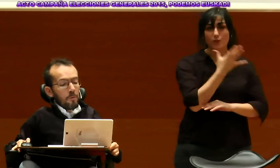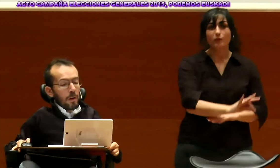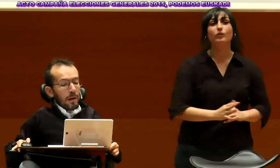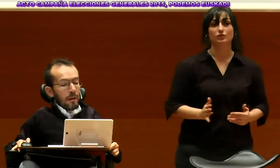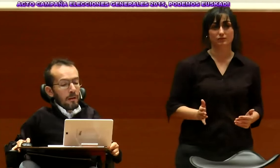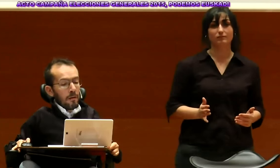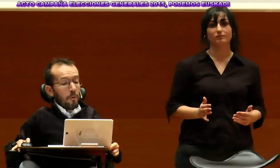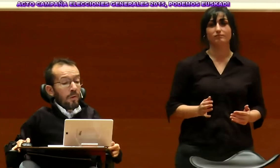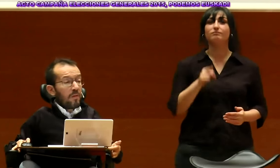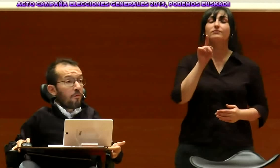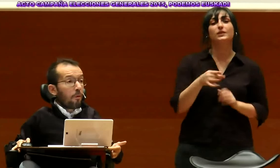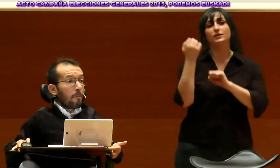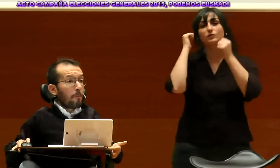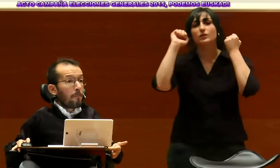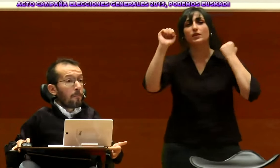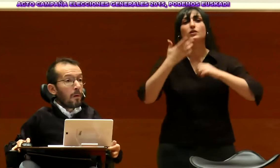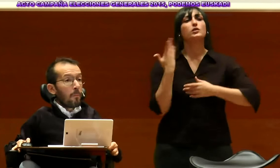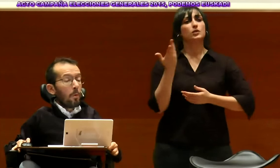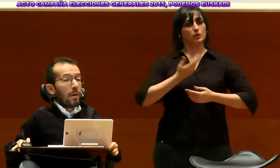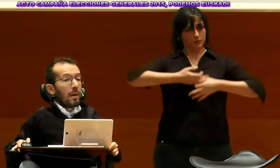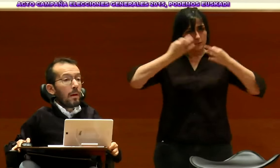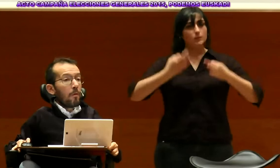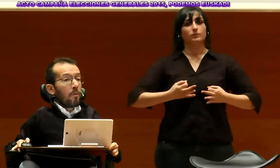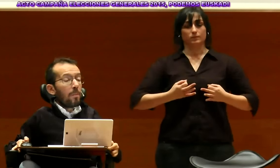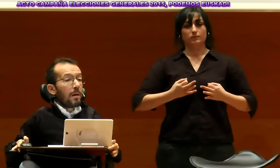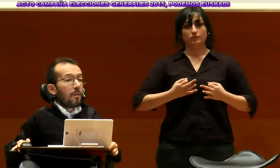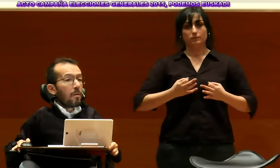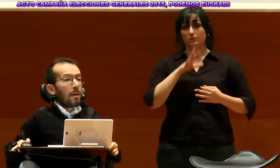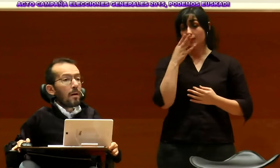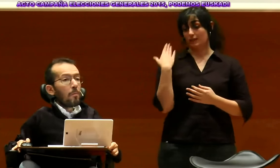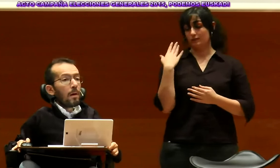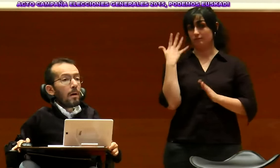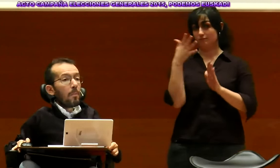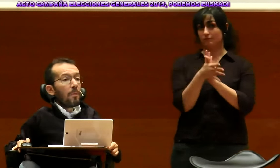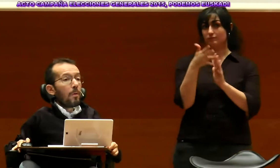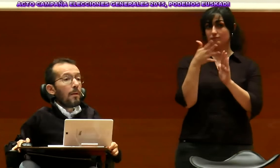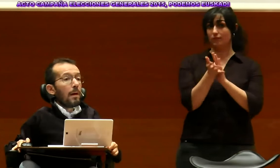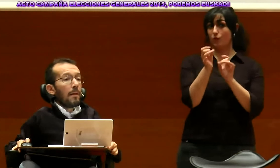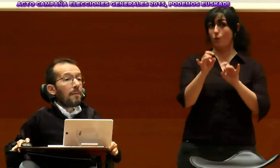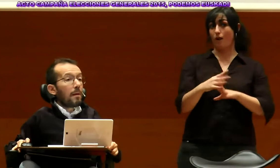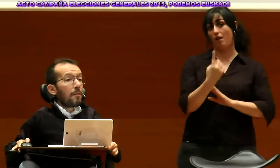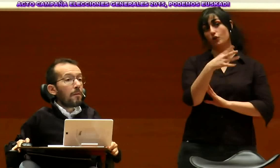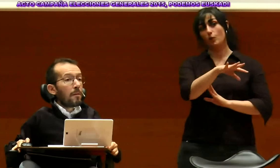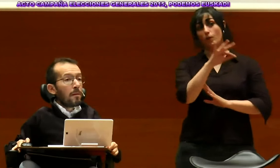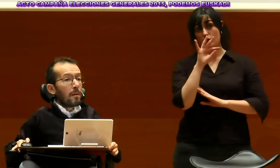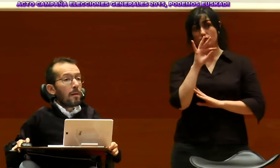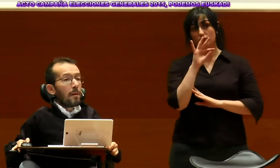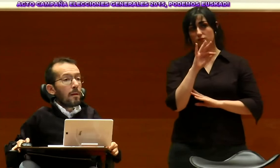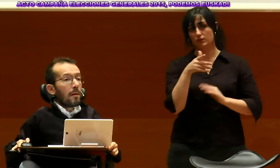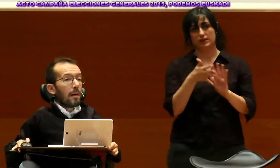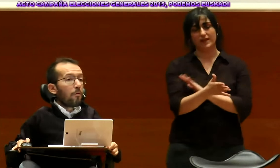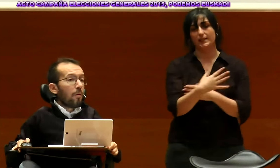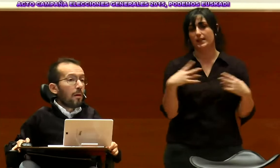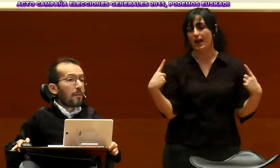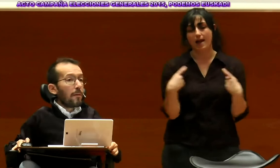Tenemos que actuar con decisión, porque, como he explicado, hay una opción que da garantías